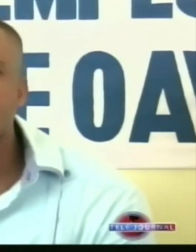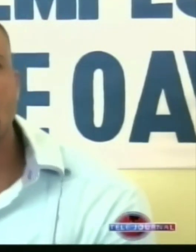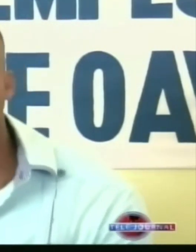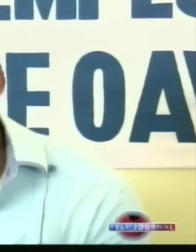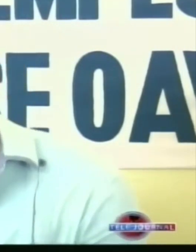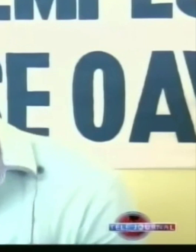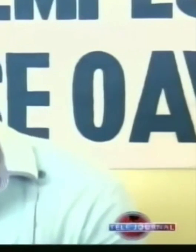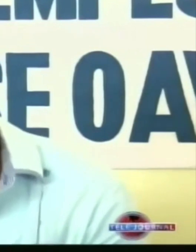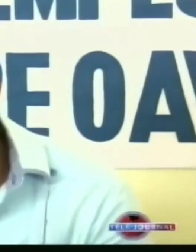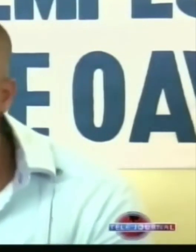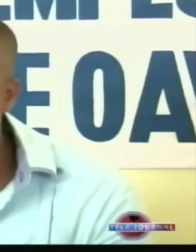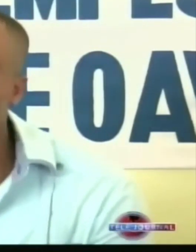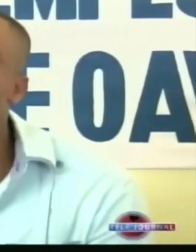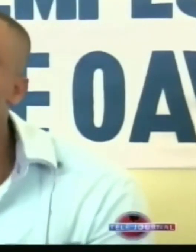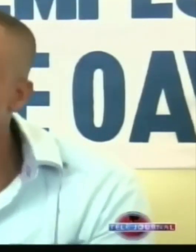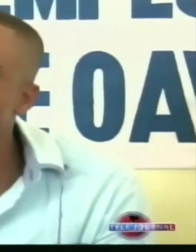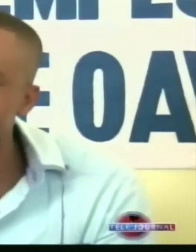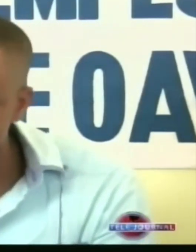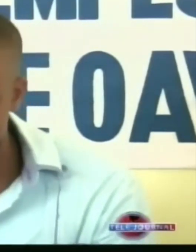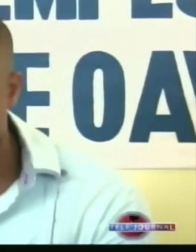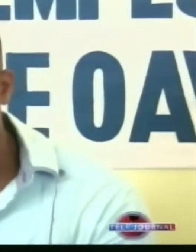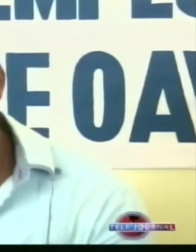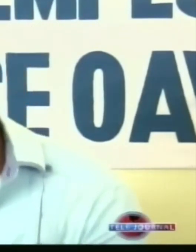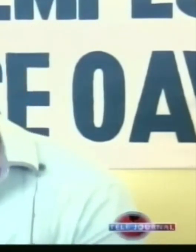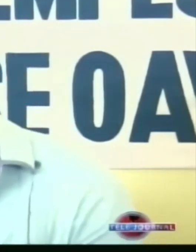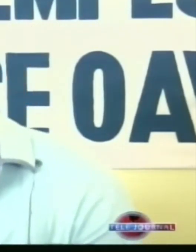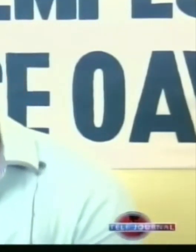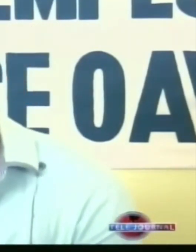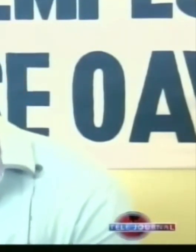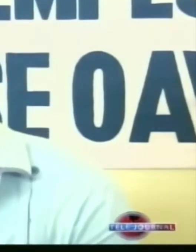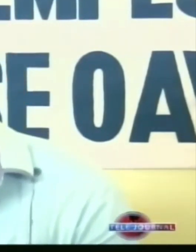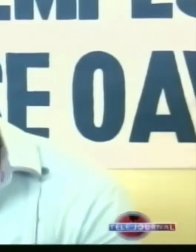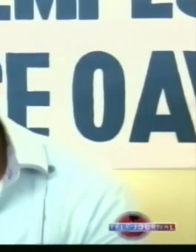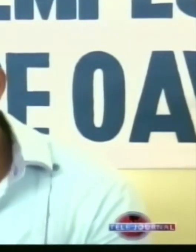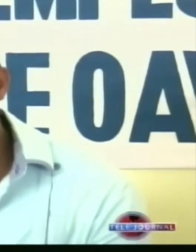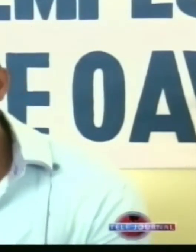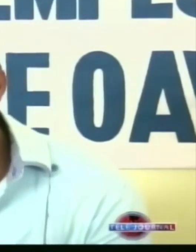ça, il va pencher sur le problème, ça, n'a plus résolu le problème sinistre. Parce que l'OHT machine,